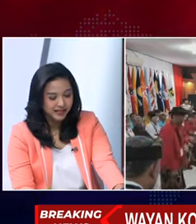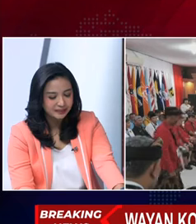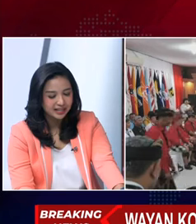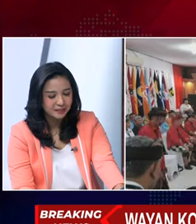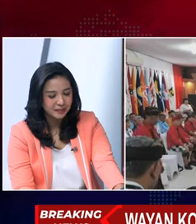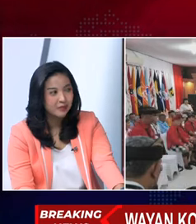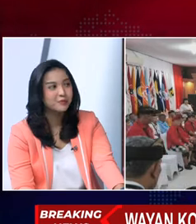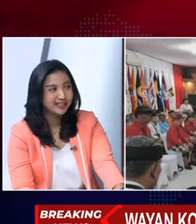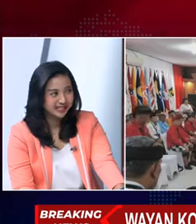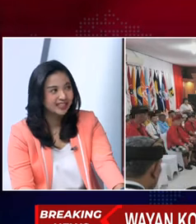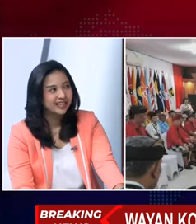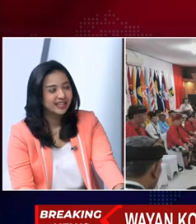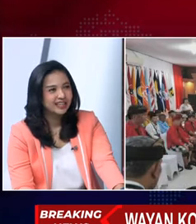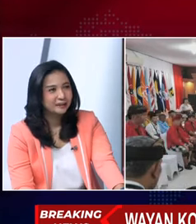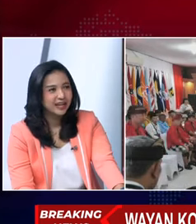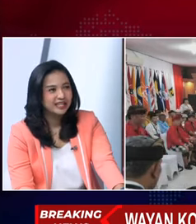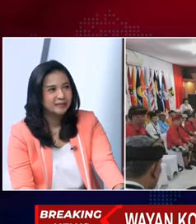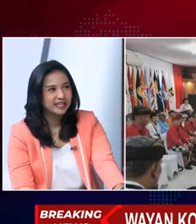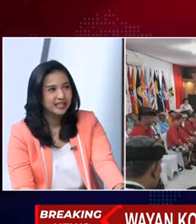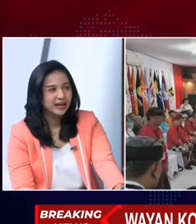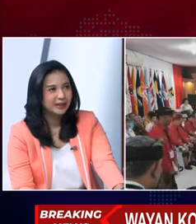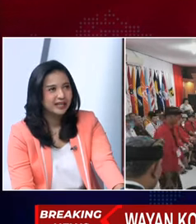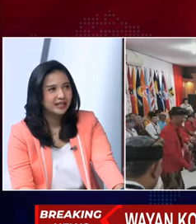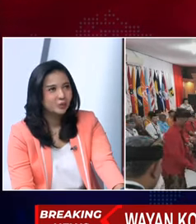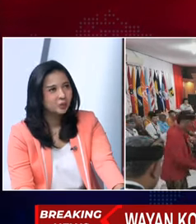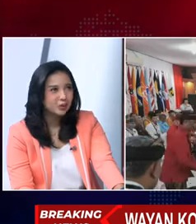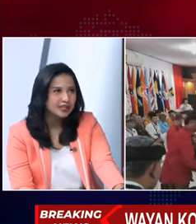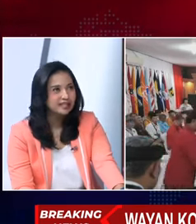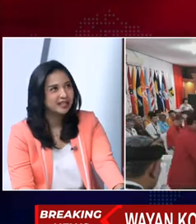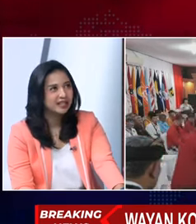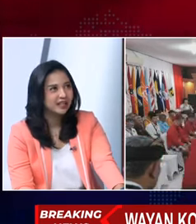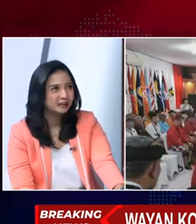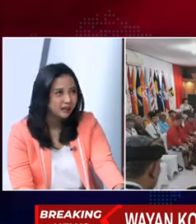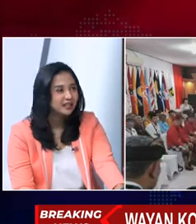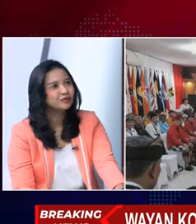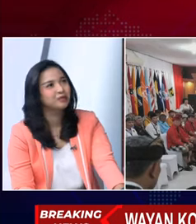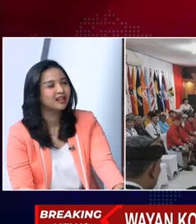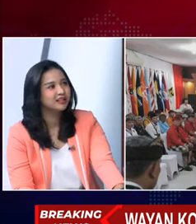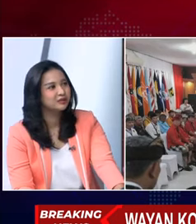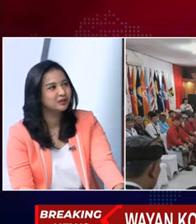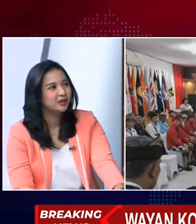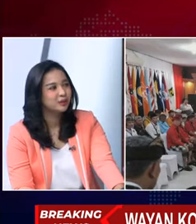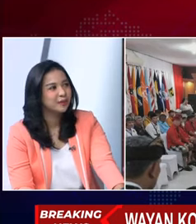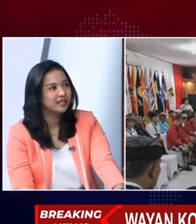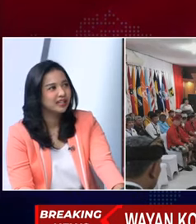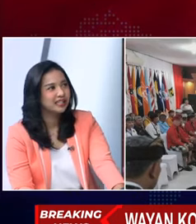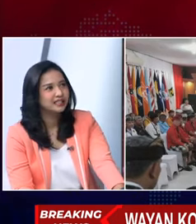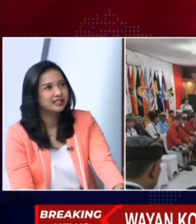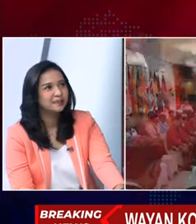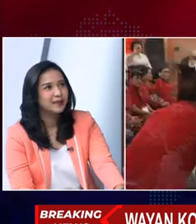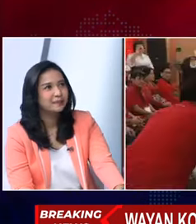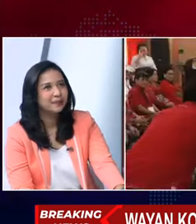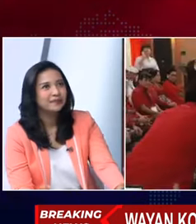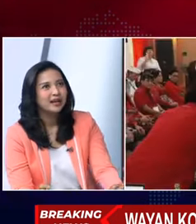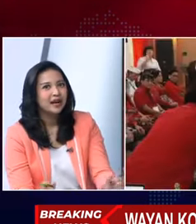ini pernah menjabat sebagai bupati Nah apakah ini menjadi apa ya keuntungan secara elektoral juga kah untuk kedua pasangan ini